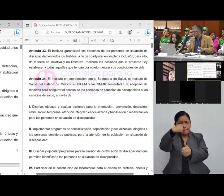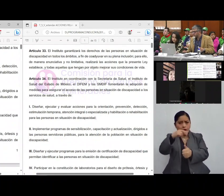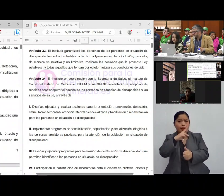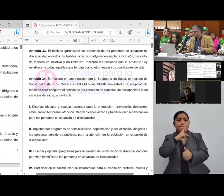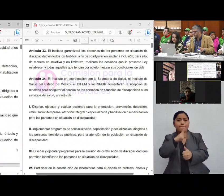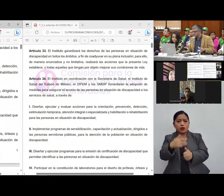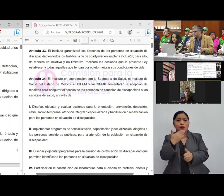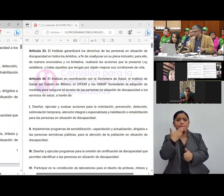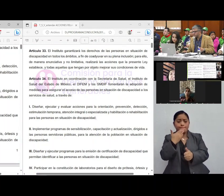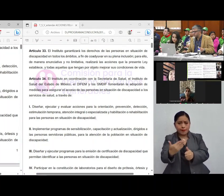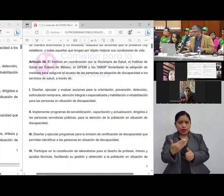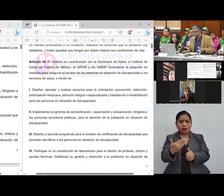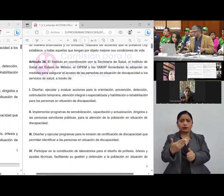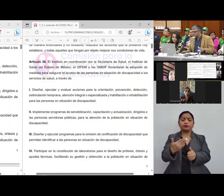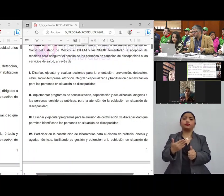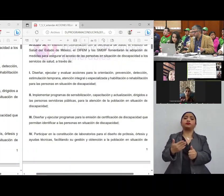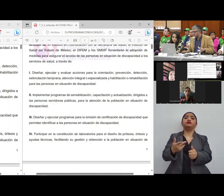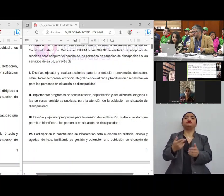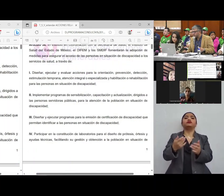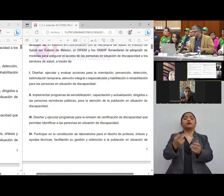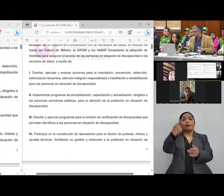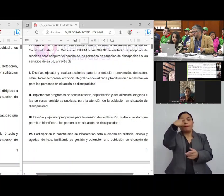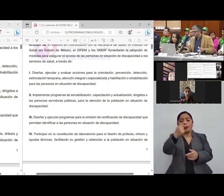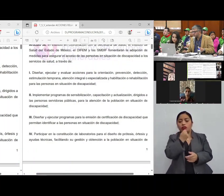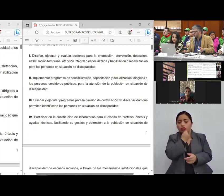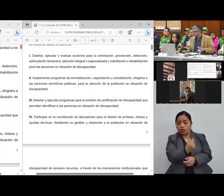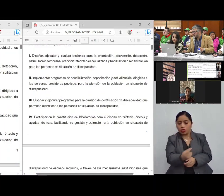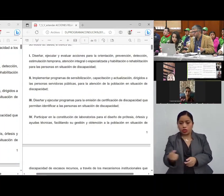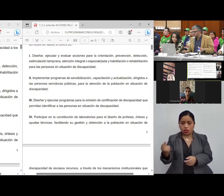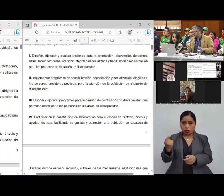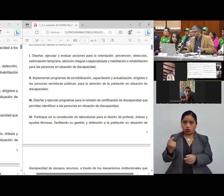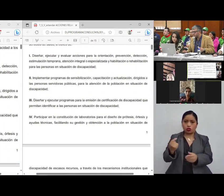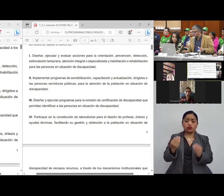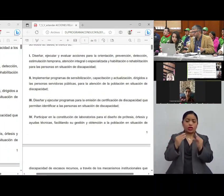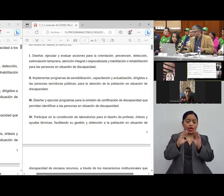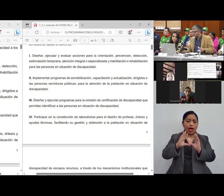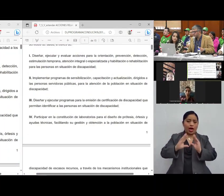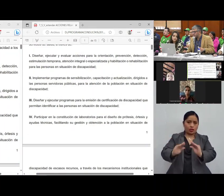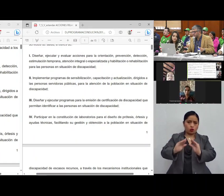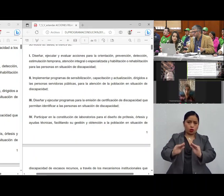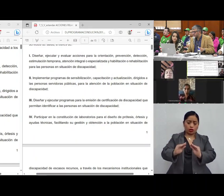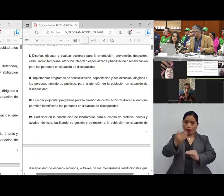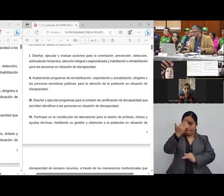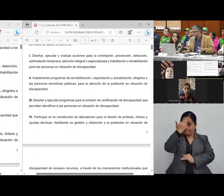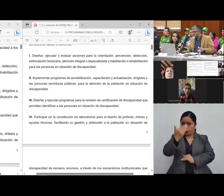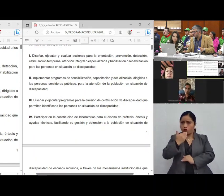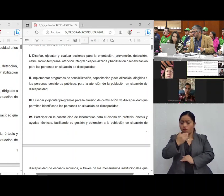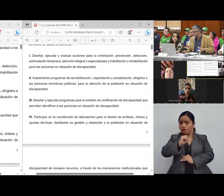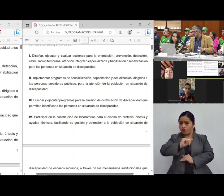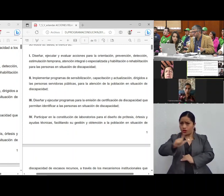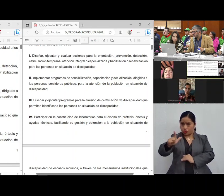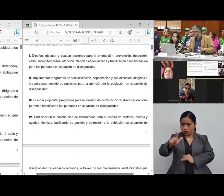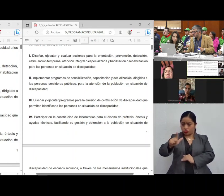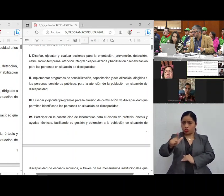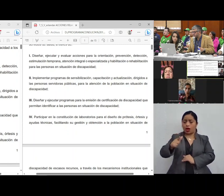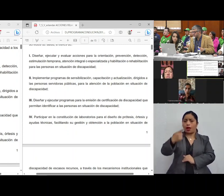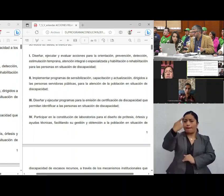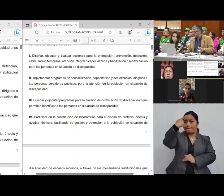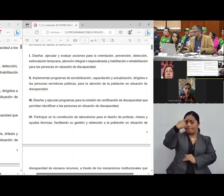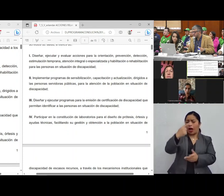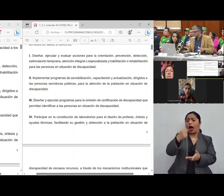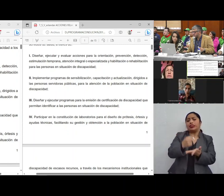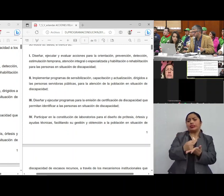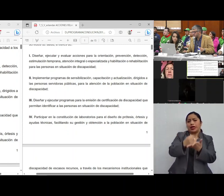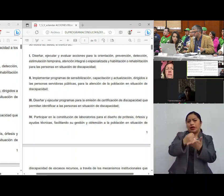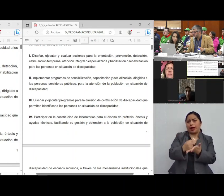prevención, detección, estimulación temprana, atención integral o especializada y habilitación o rehabilitación para las